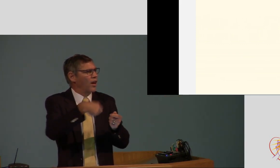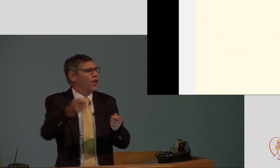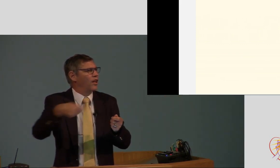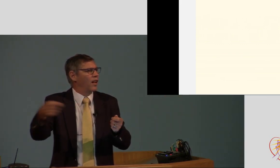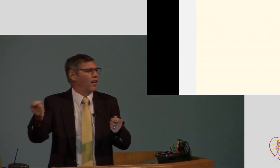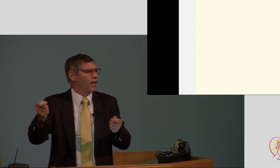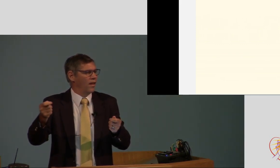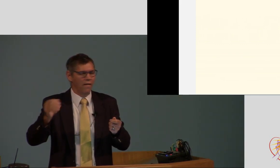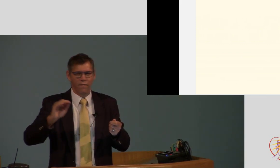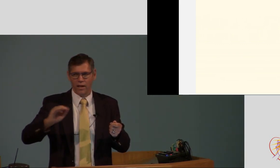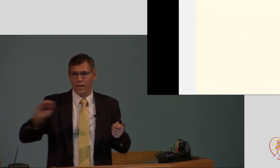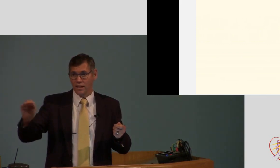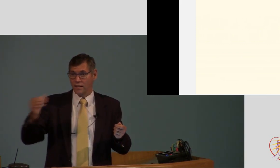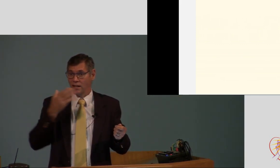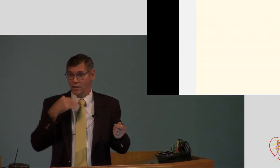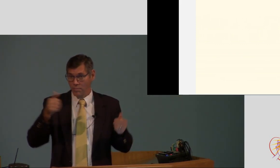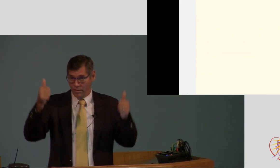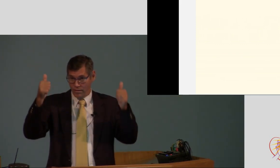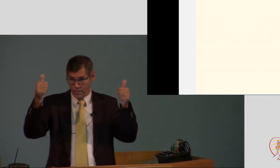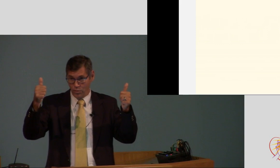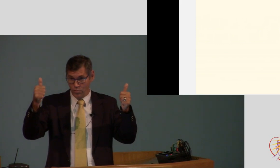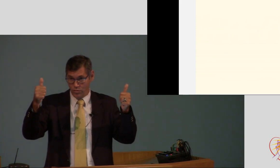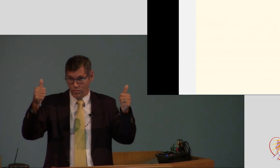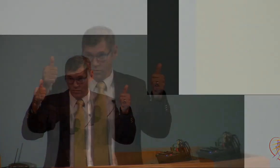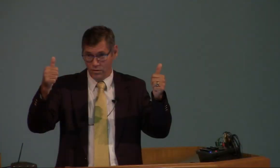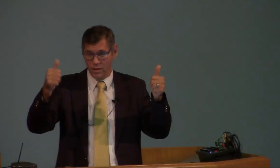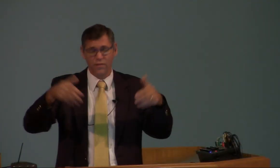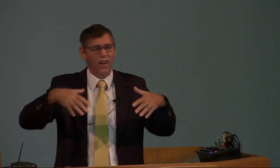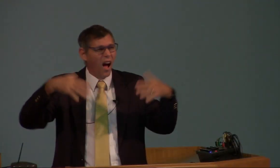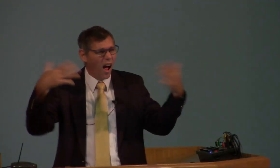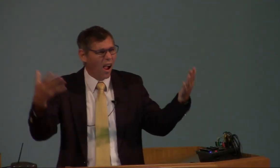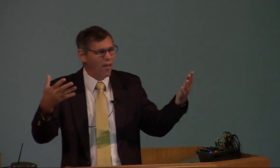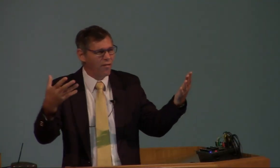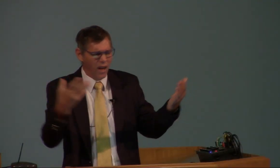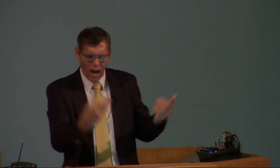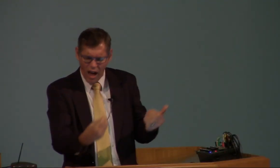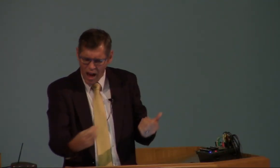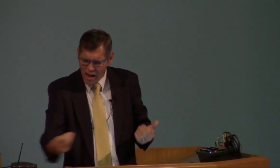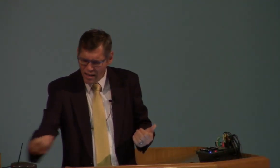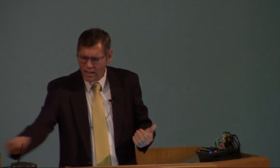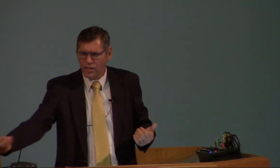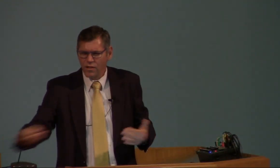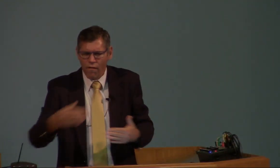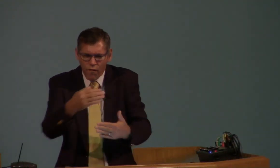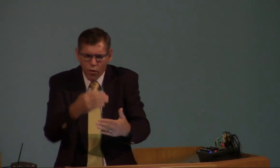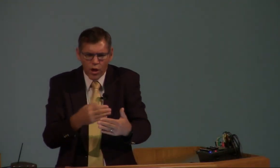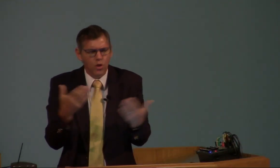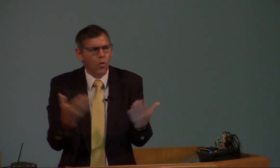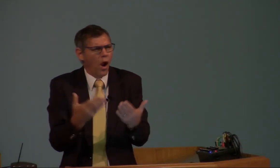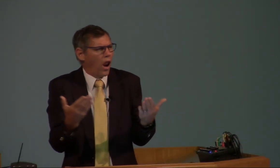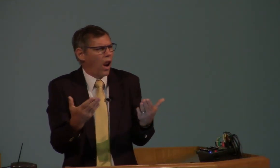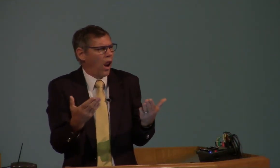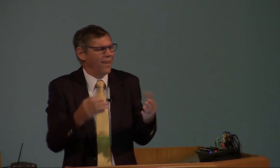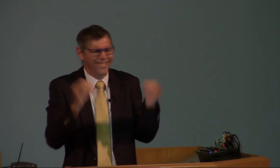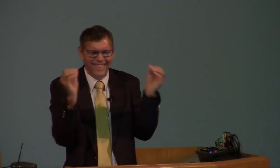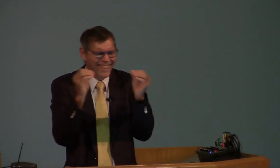uitdeel vir kinders, asseblief. Dis veral vir kleintjies voorskool. Niks het